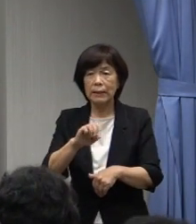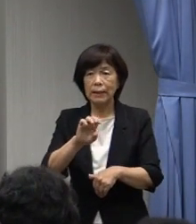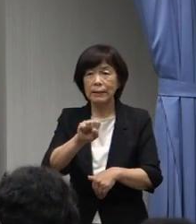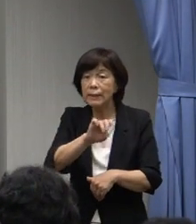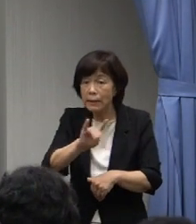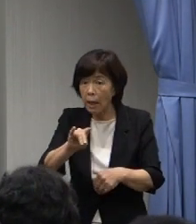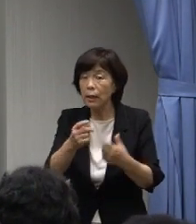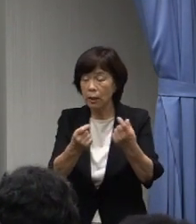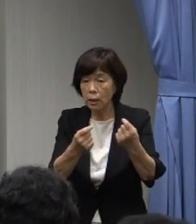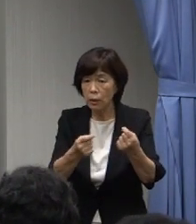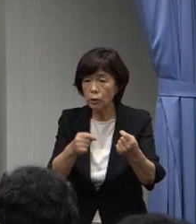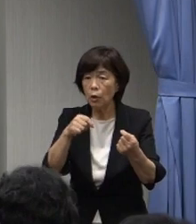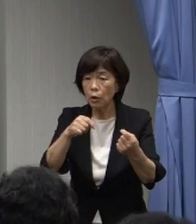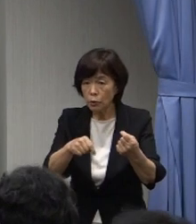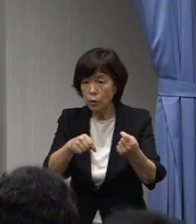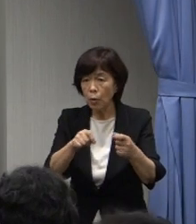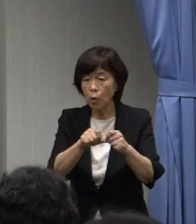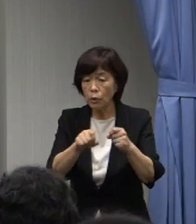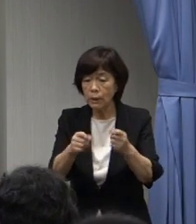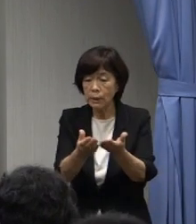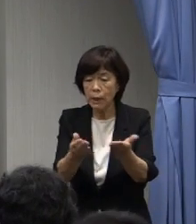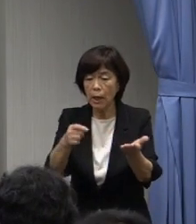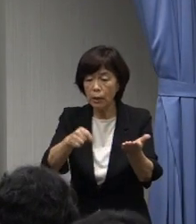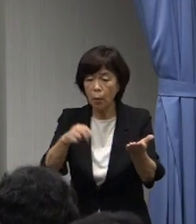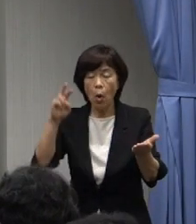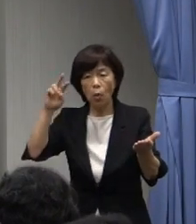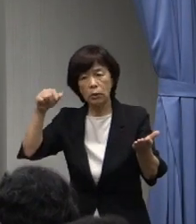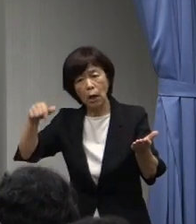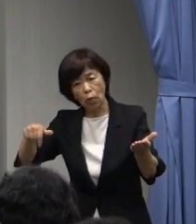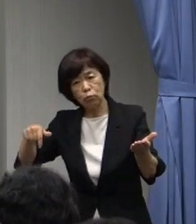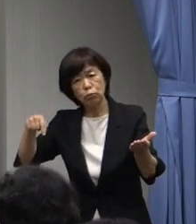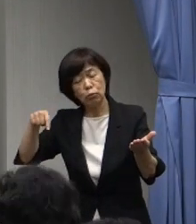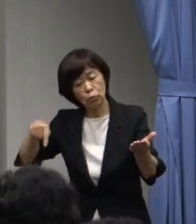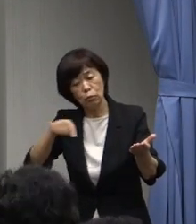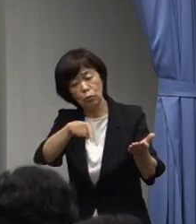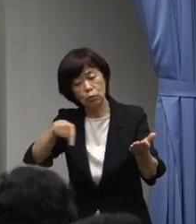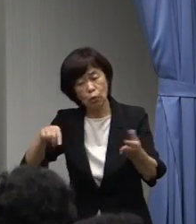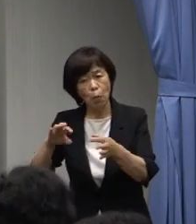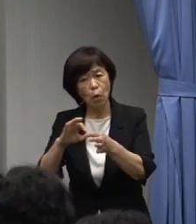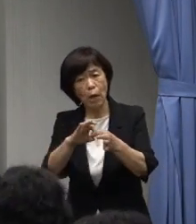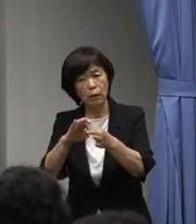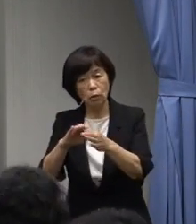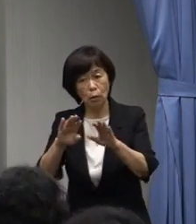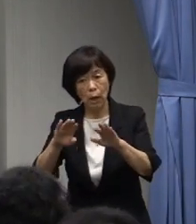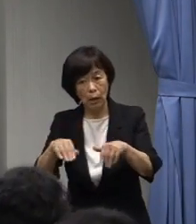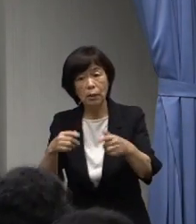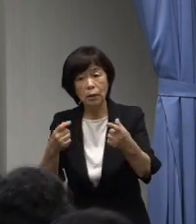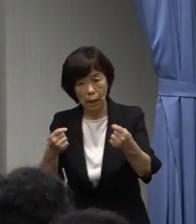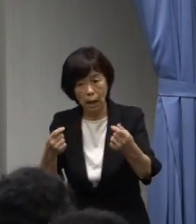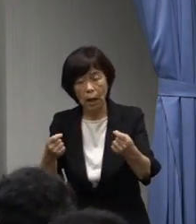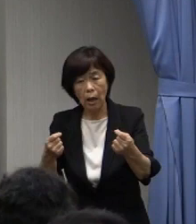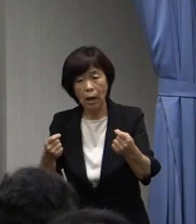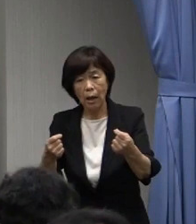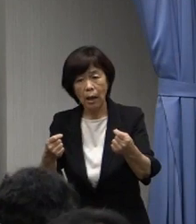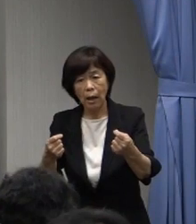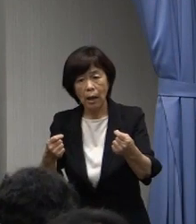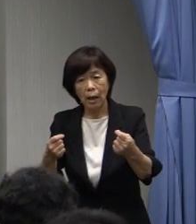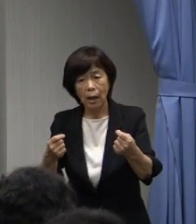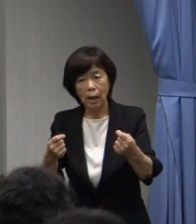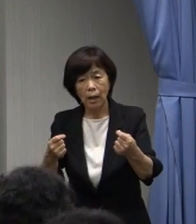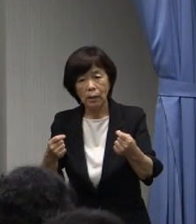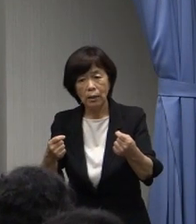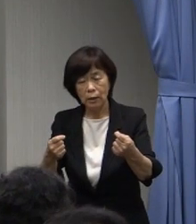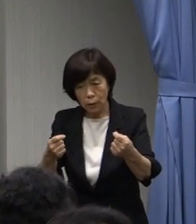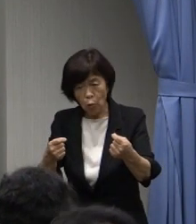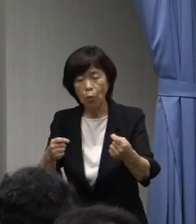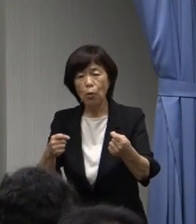この支店については、大阪府ともやり取りをして、やり取りをしていた視点だったと、